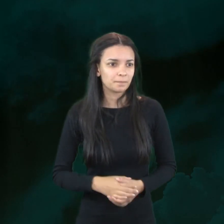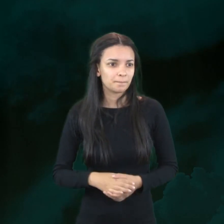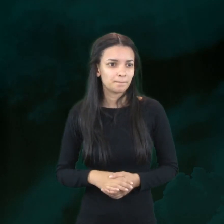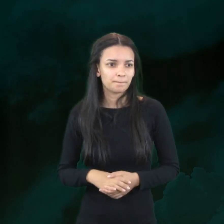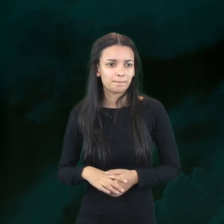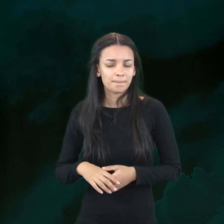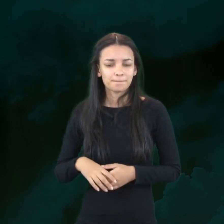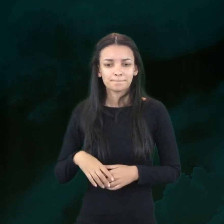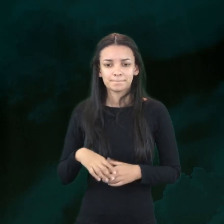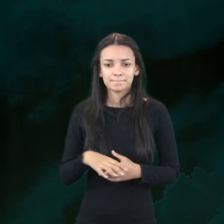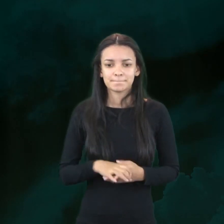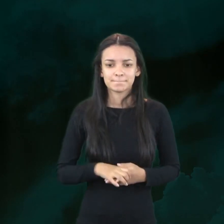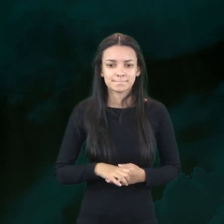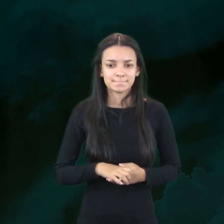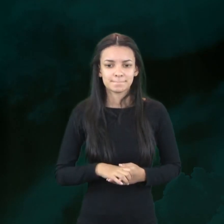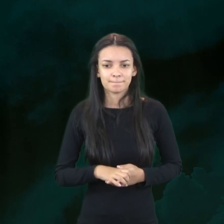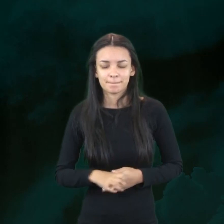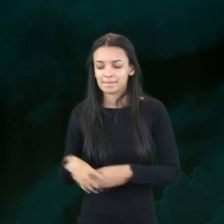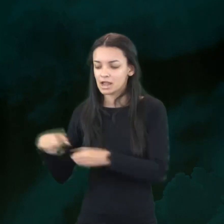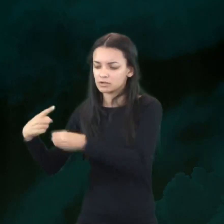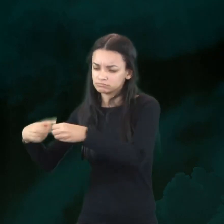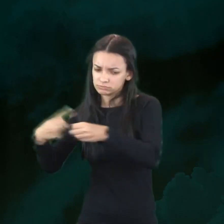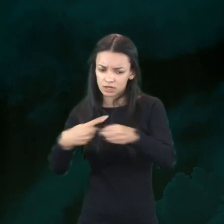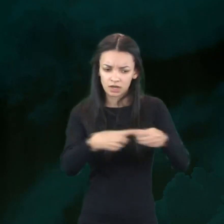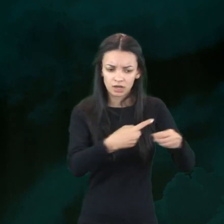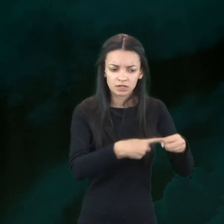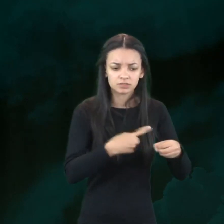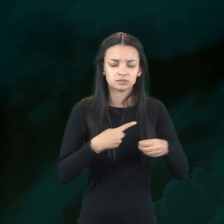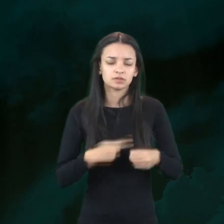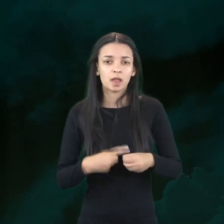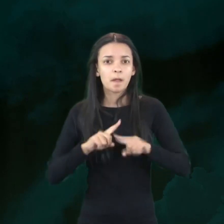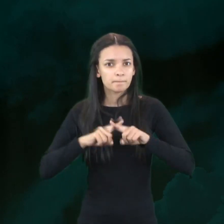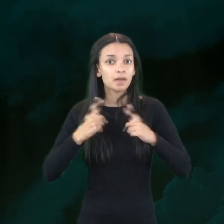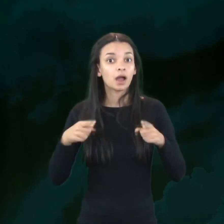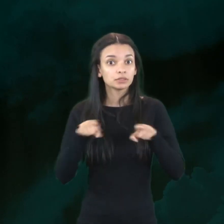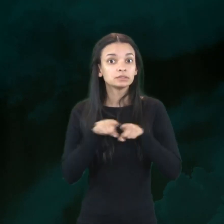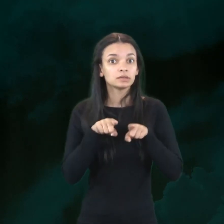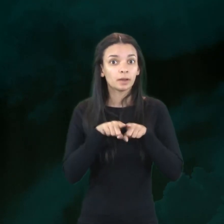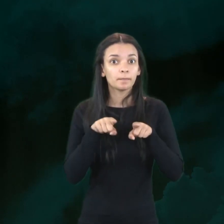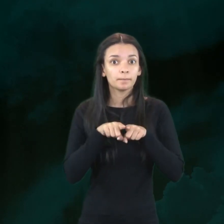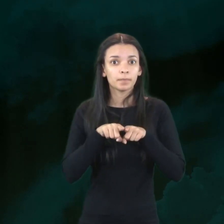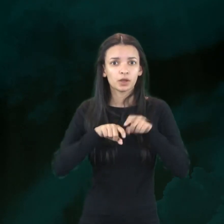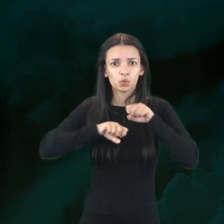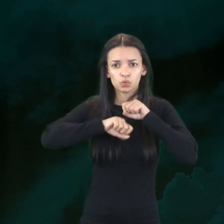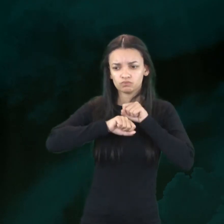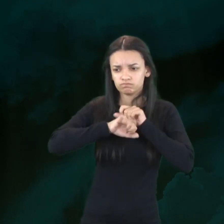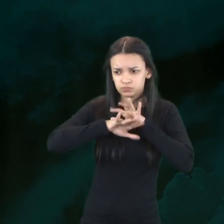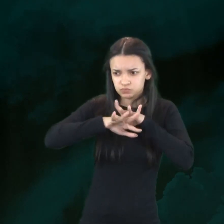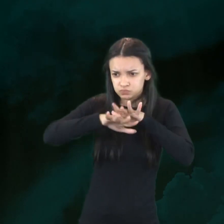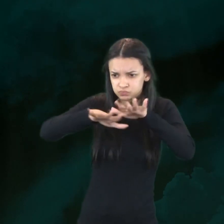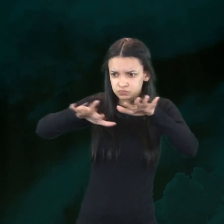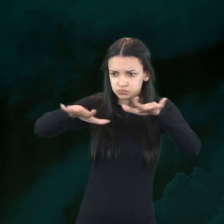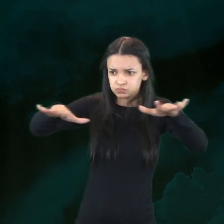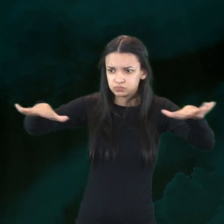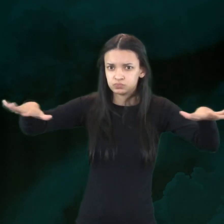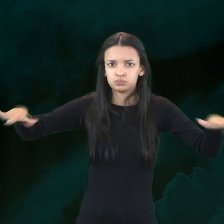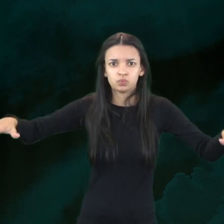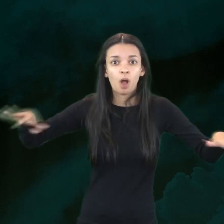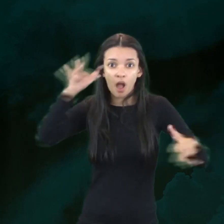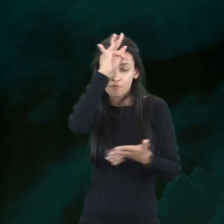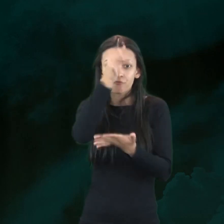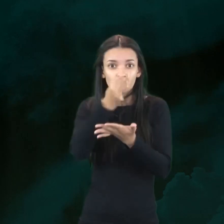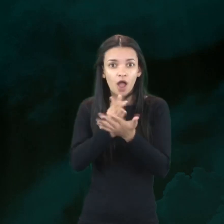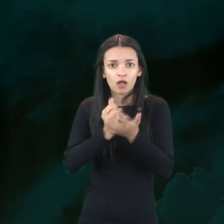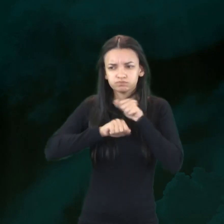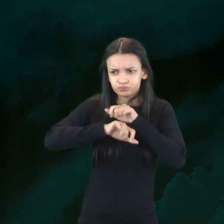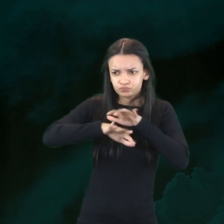não só na Macedônia e Acaia, mas também por toda parte se divulgou a vossa fé para com Deus,